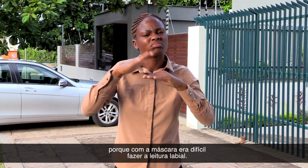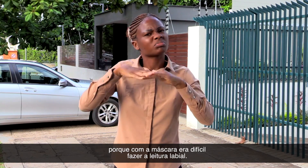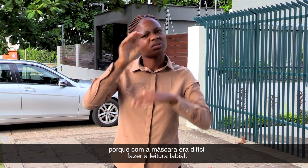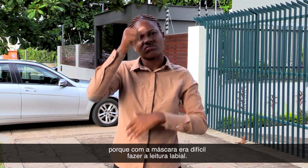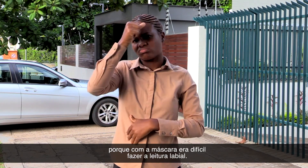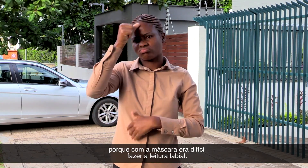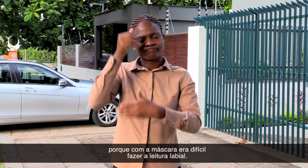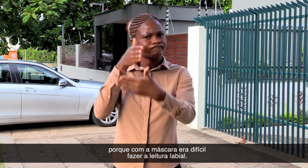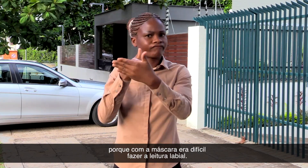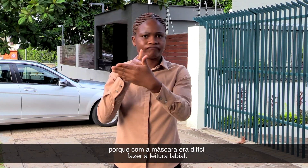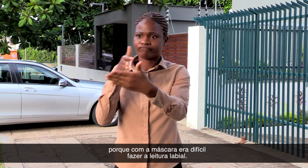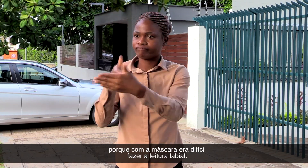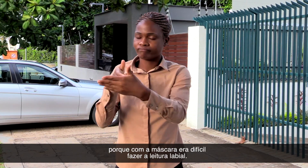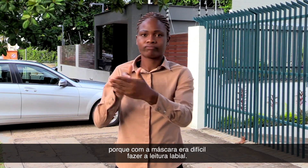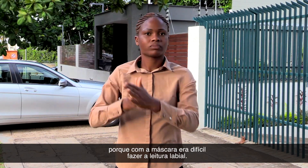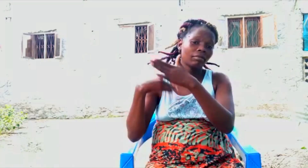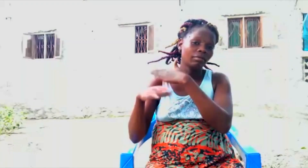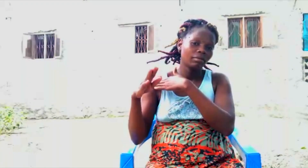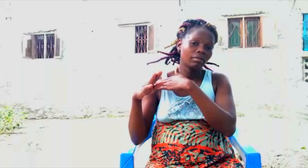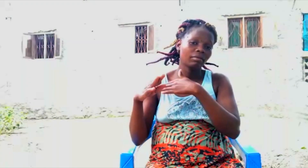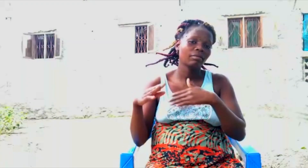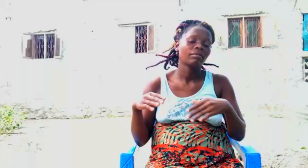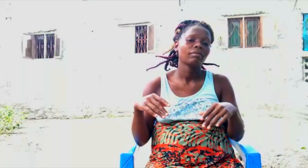com a máscara era difícil fazer a leitura labial.